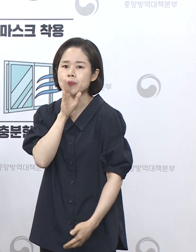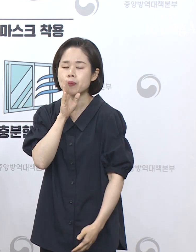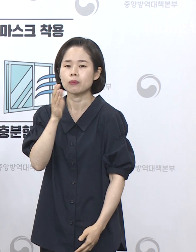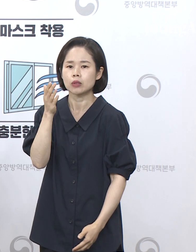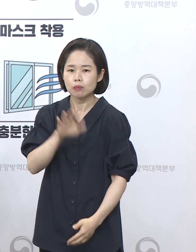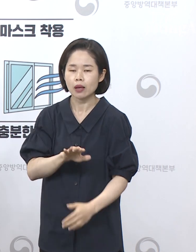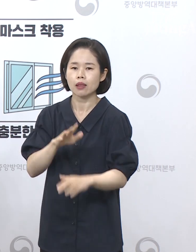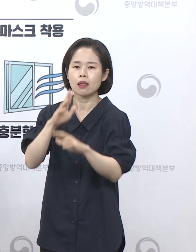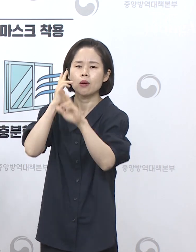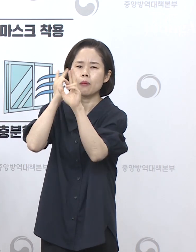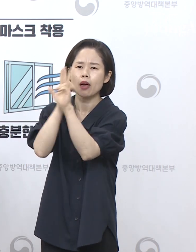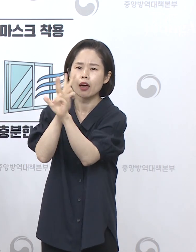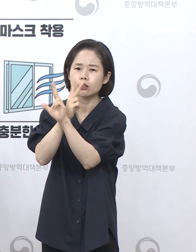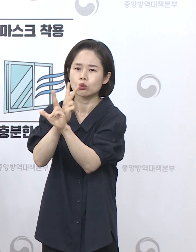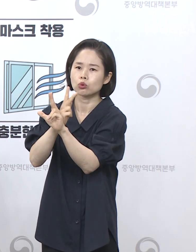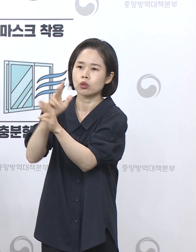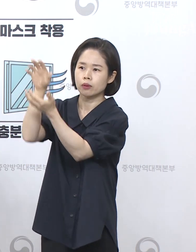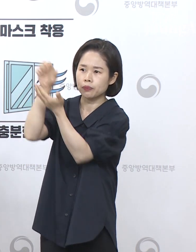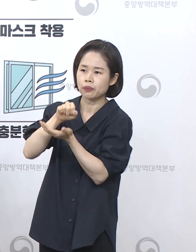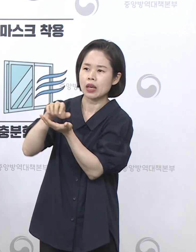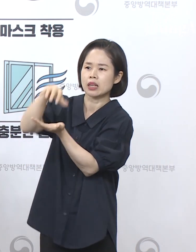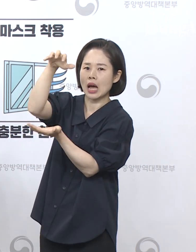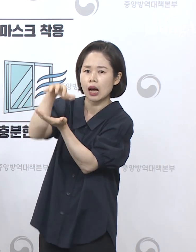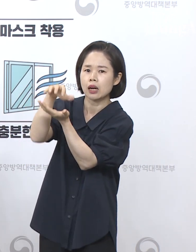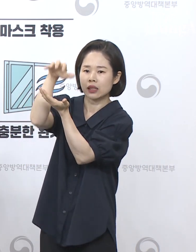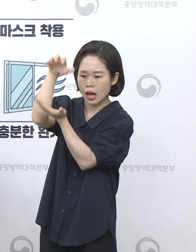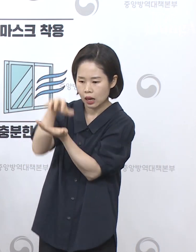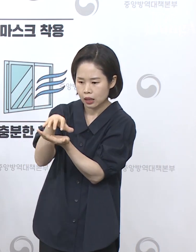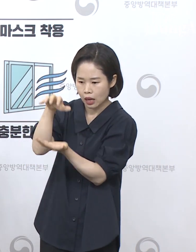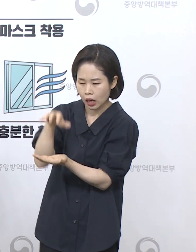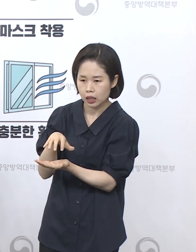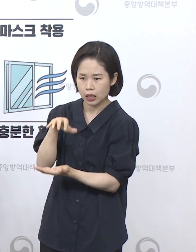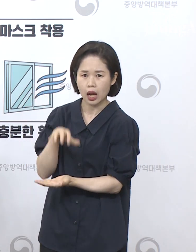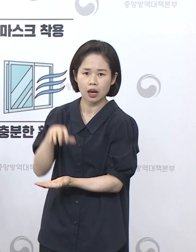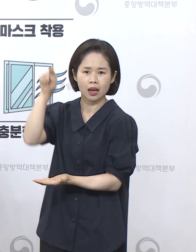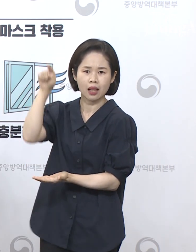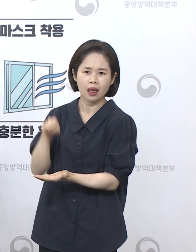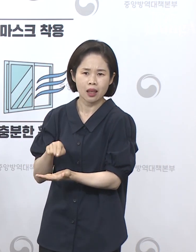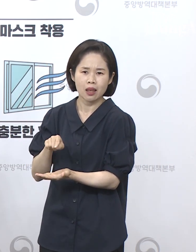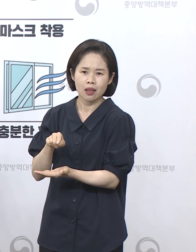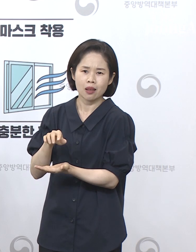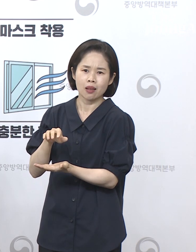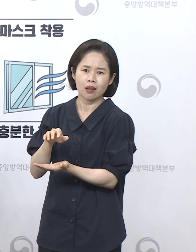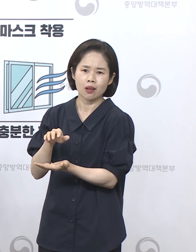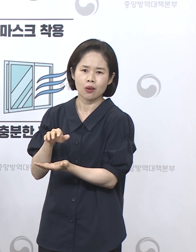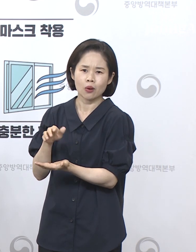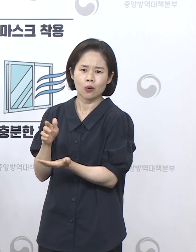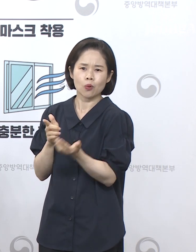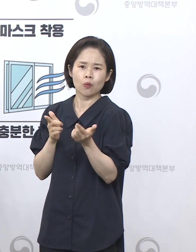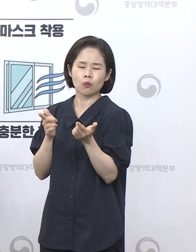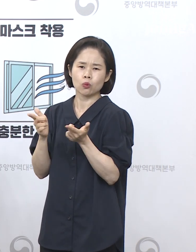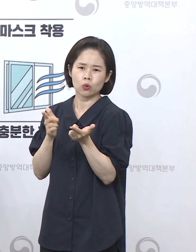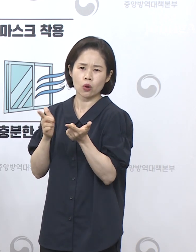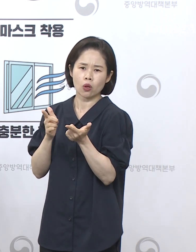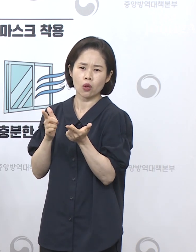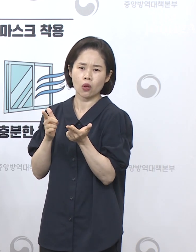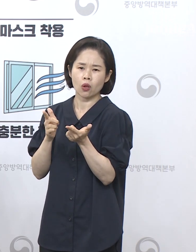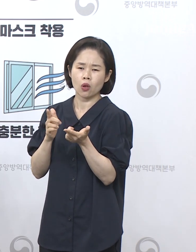따라서 일부 일정이 조정될 가능성은 여전히 안고서 저희가 매주 그 주간 접종